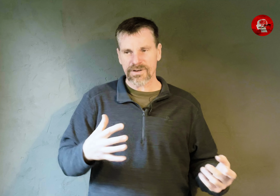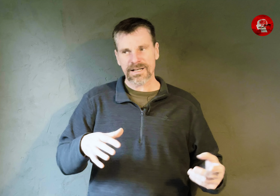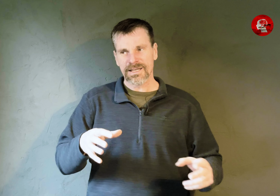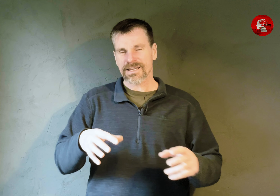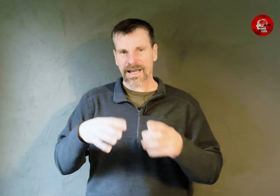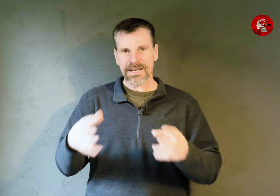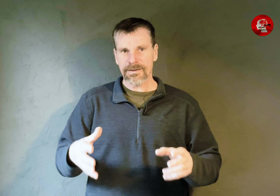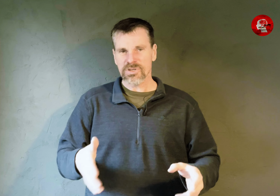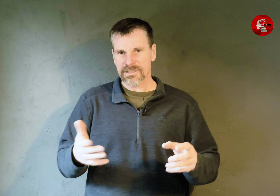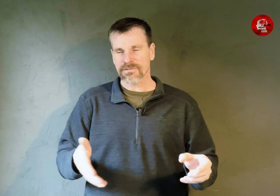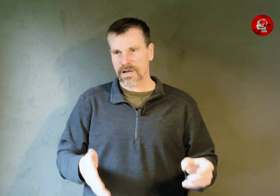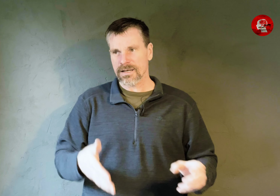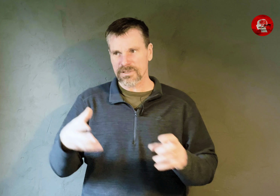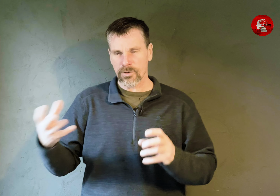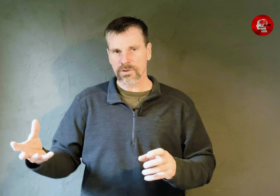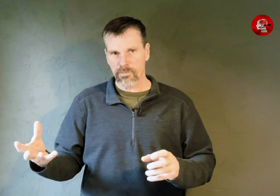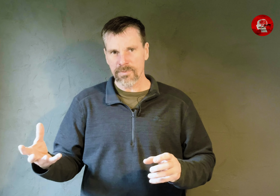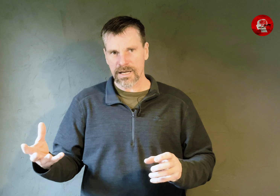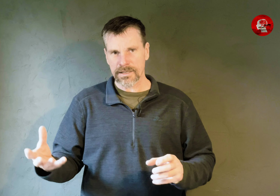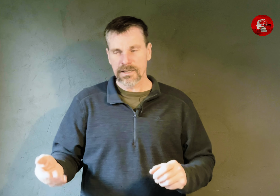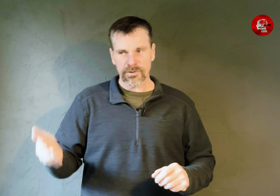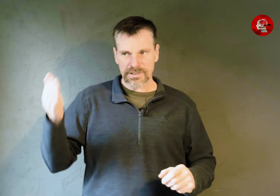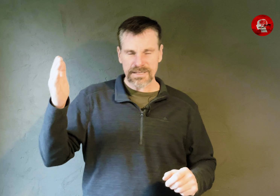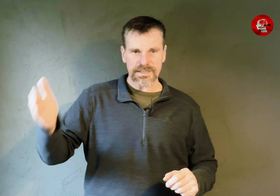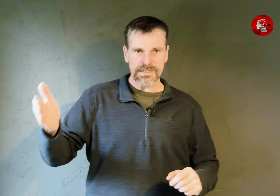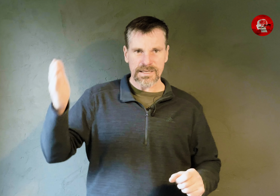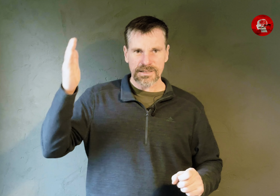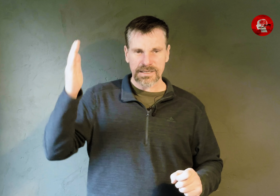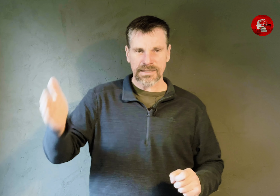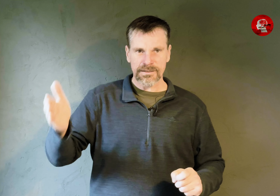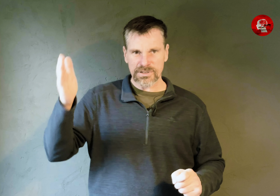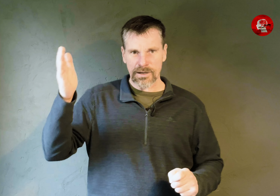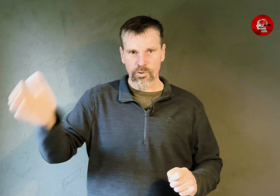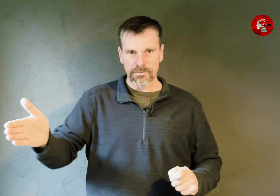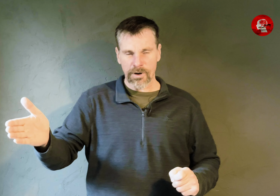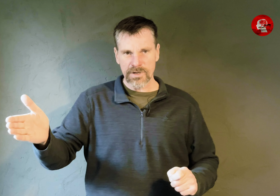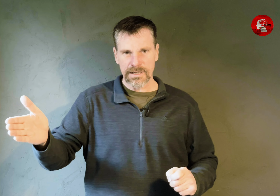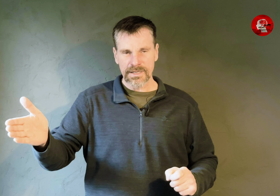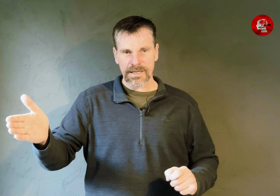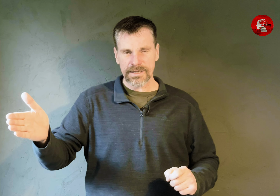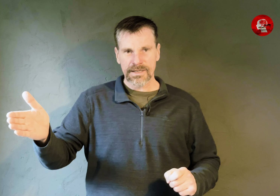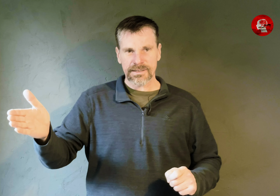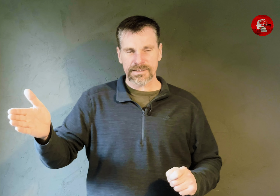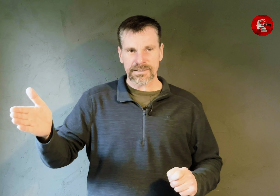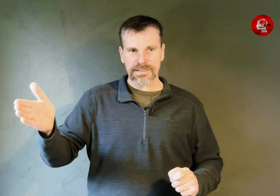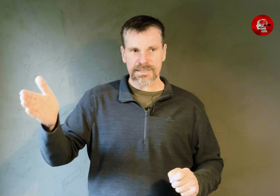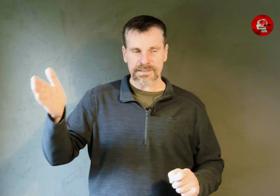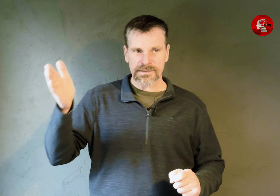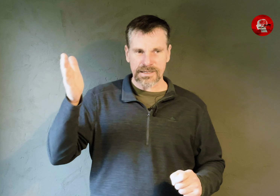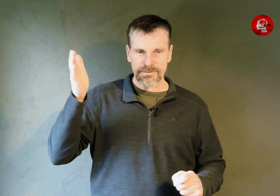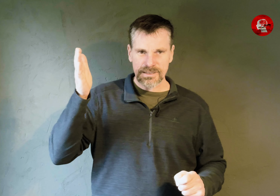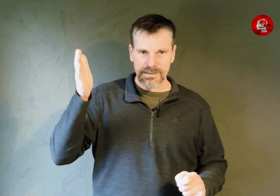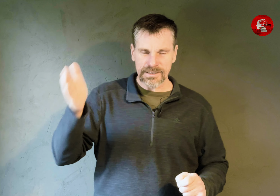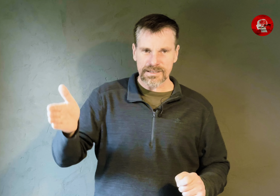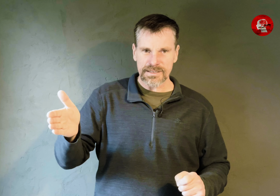weil keiner bietet eine pfeile mit einer roten bommel an und das ist eine kette mit einer roten bommel ja das heißt das was da drin ist